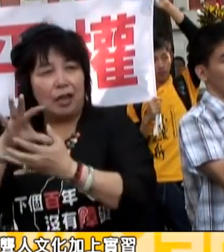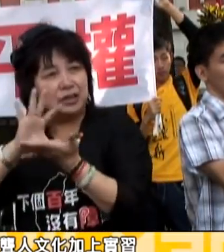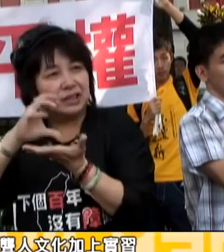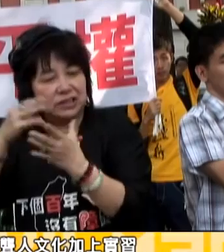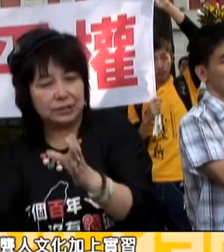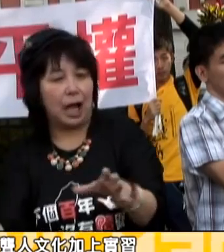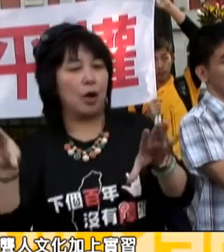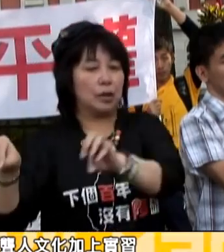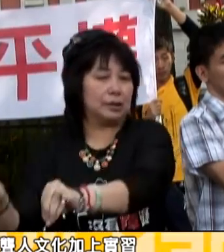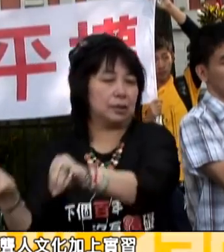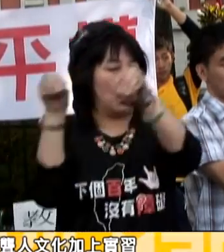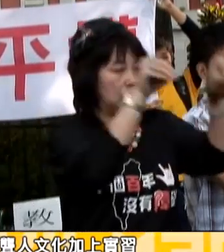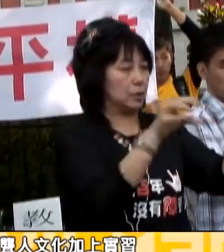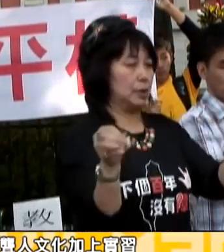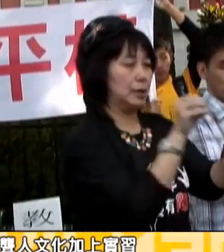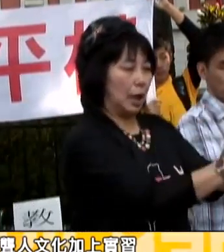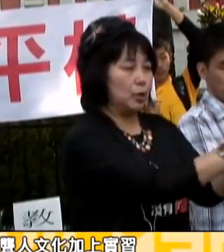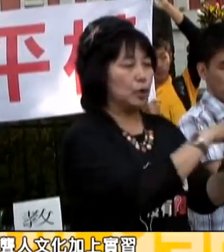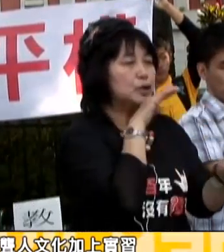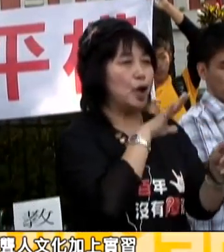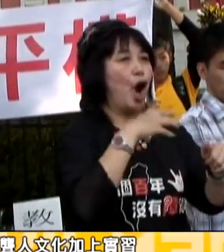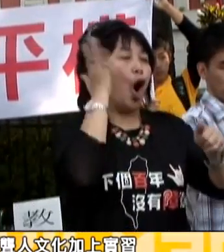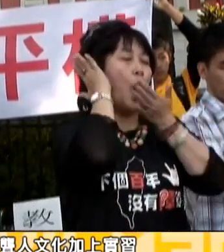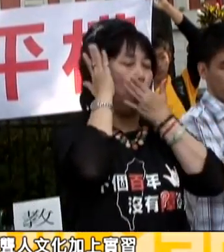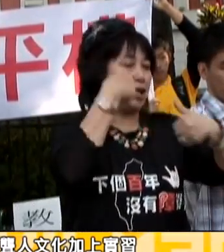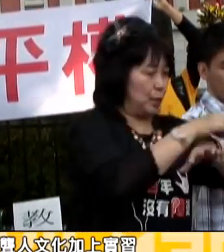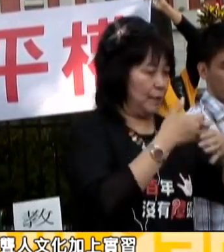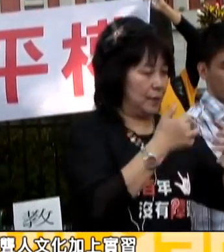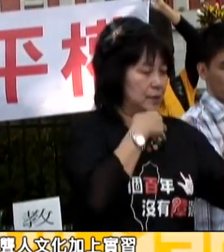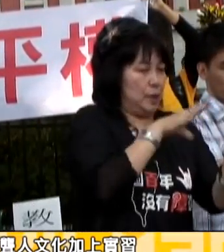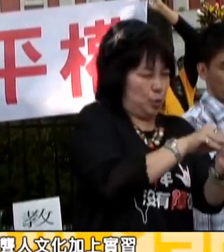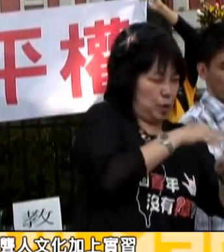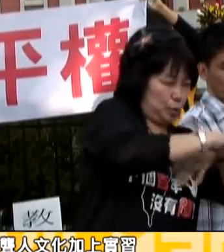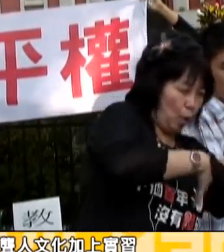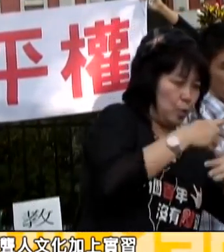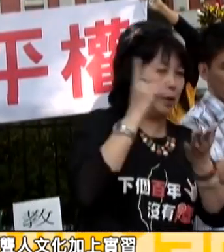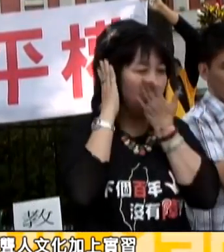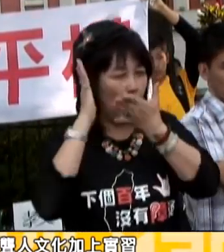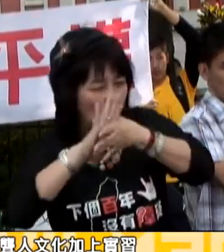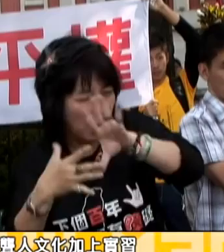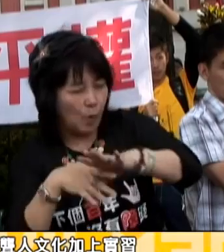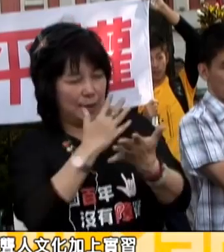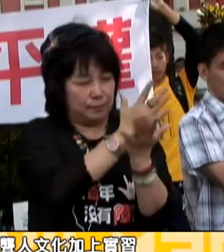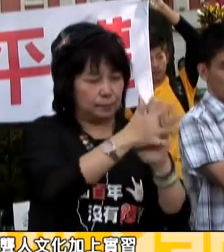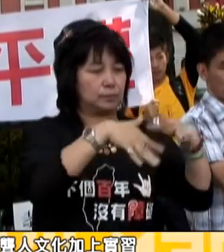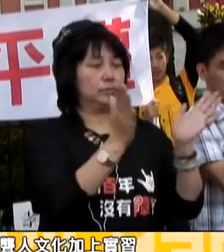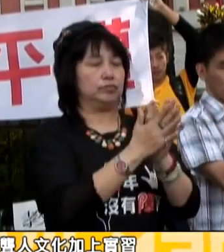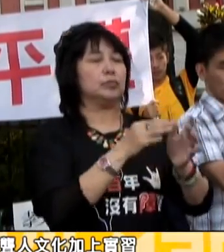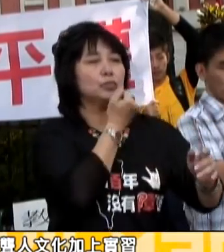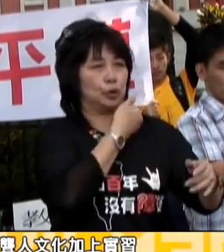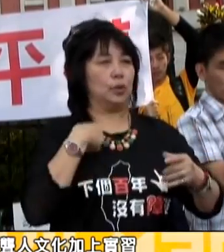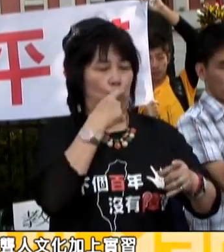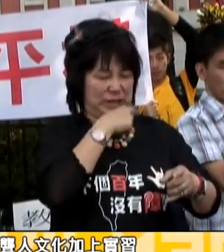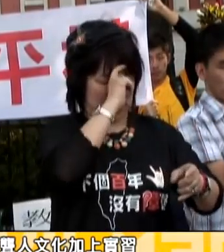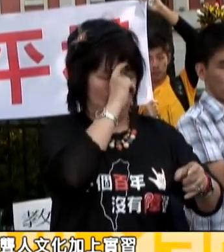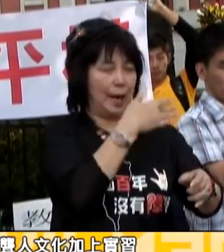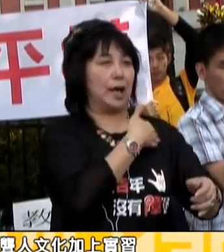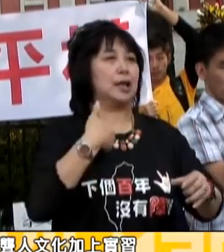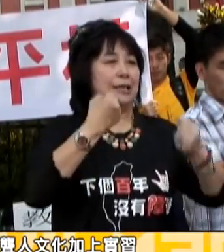子的培训的时间，把它引用到聋教育的学分、学手语，包括聋人文化这些的学习，